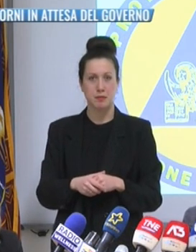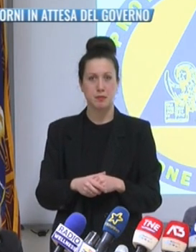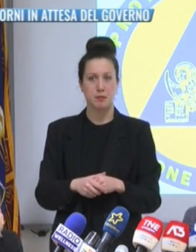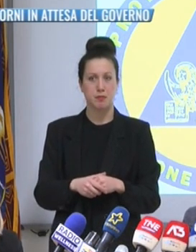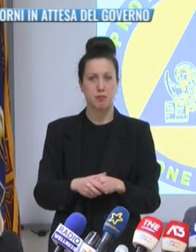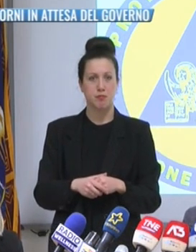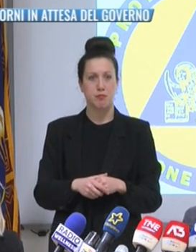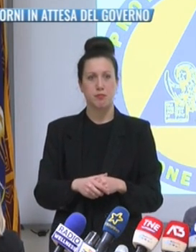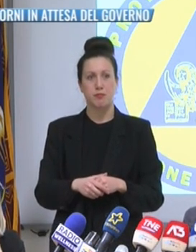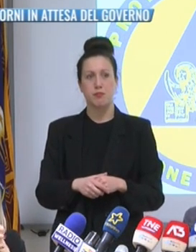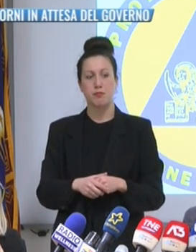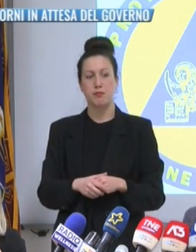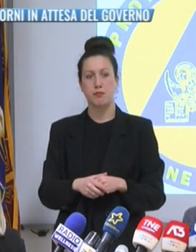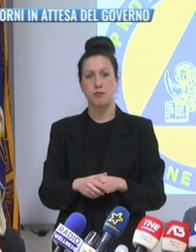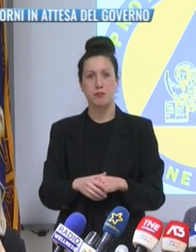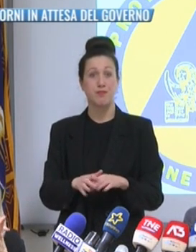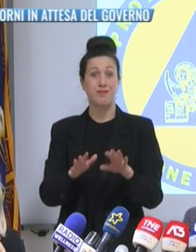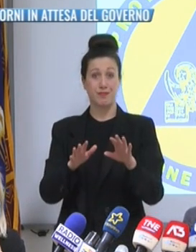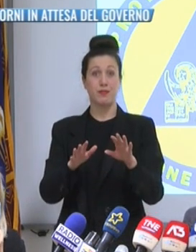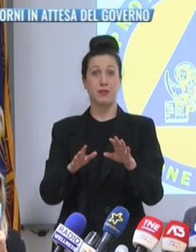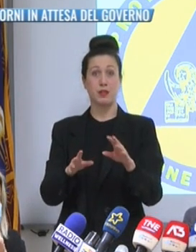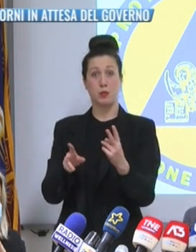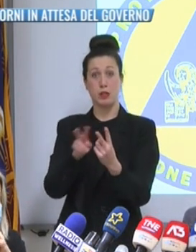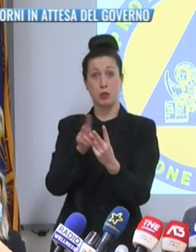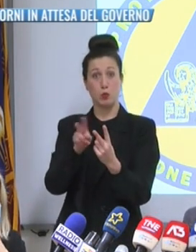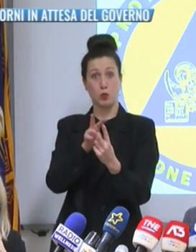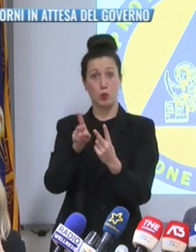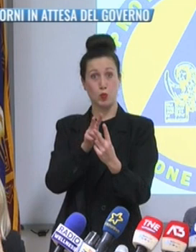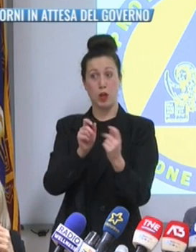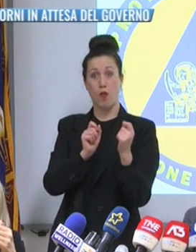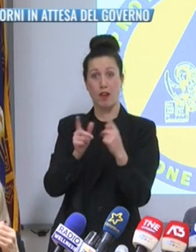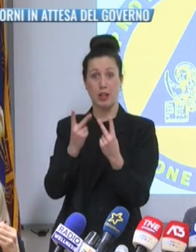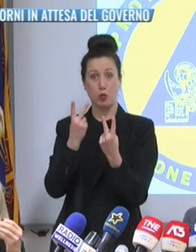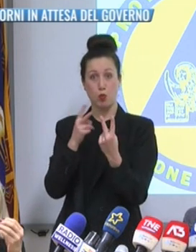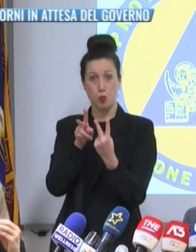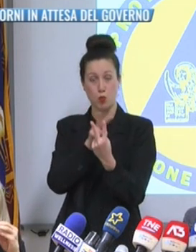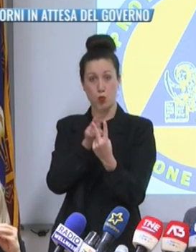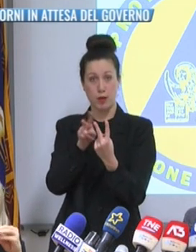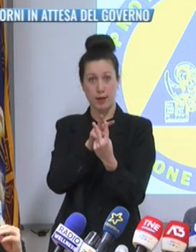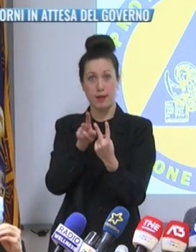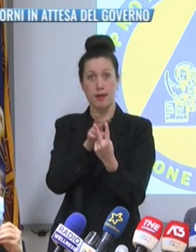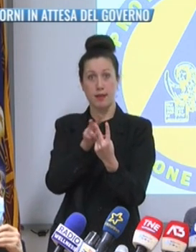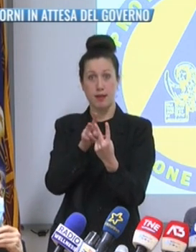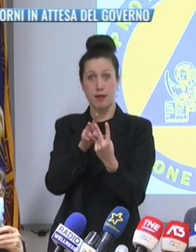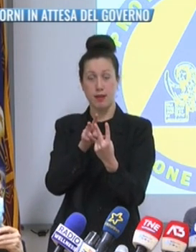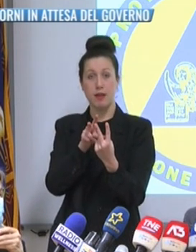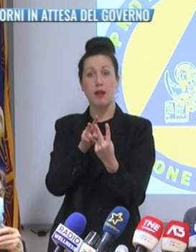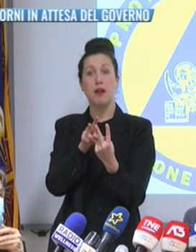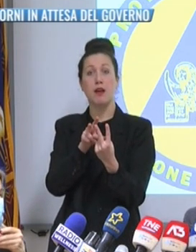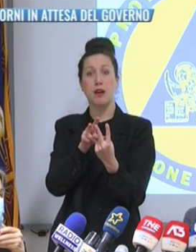Ok, già comunque. Considerate che i due casi che sta seguendo, stiamo parlando sempre della possibilità di